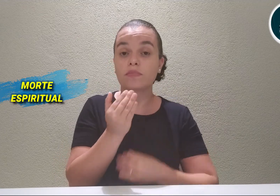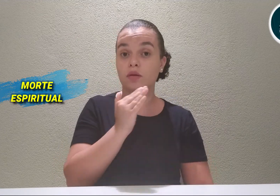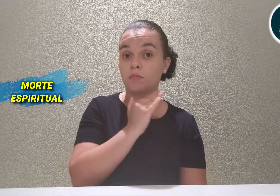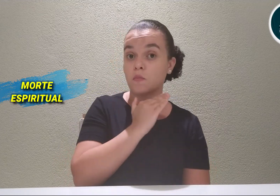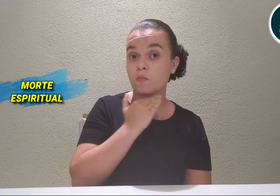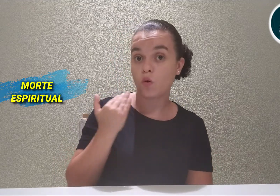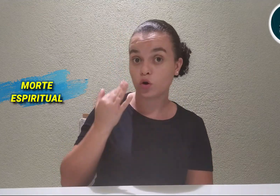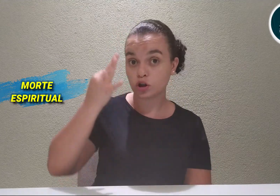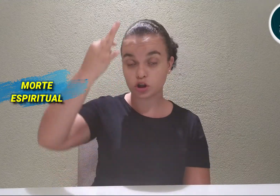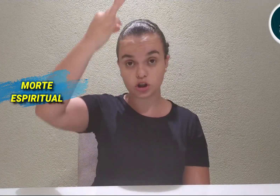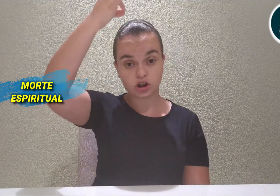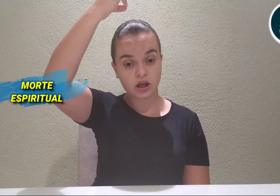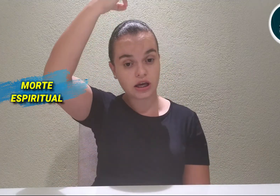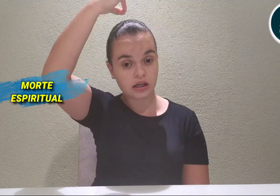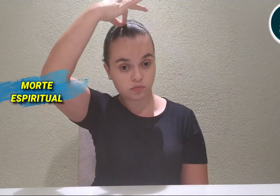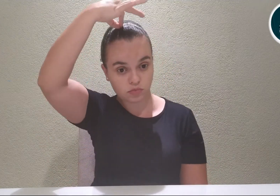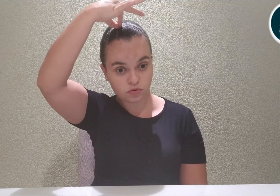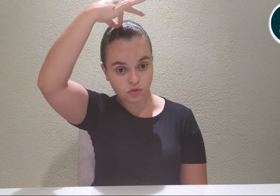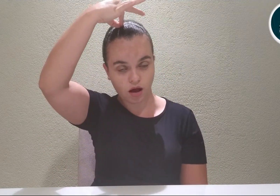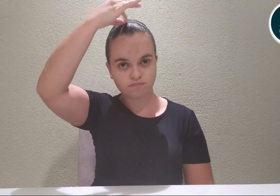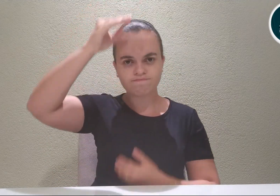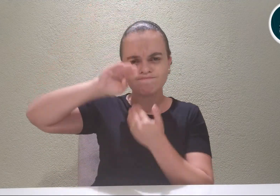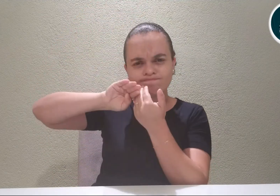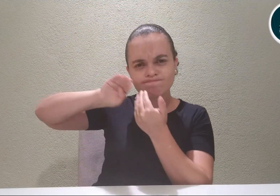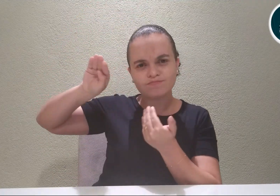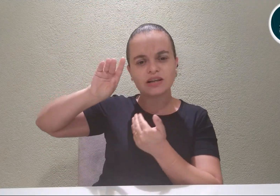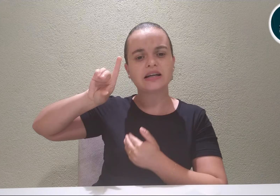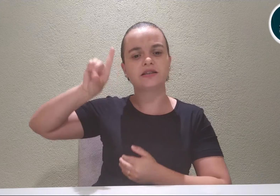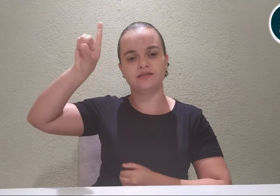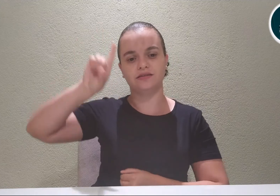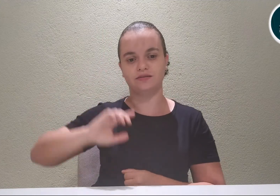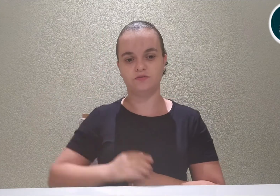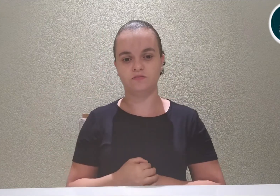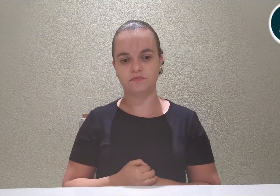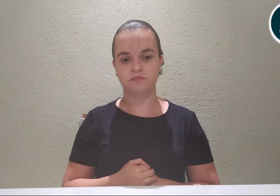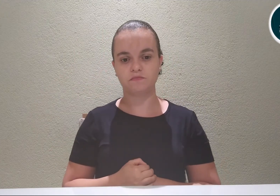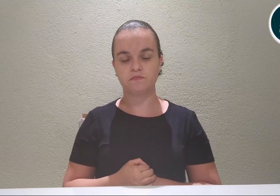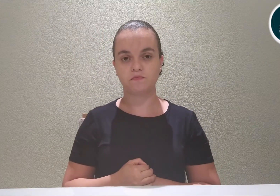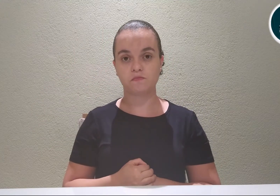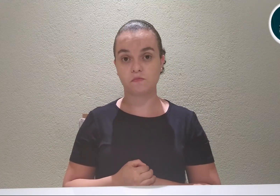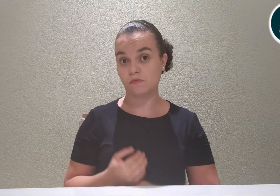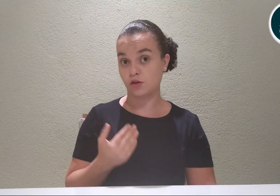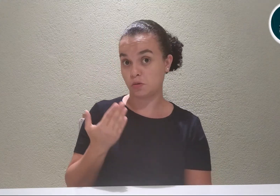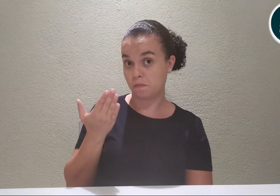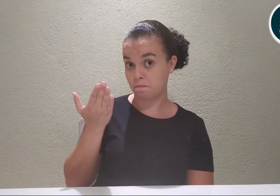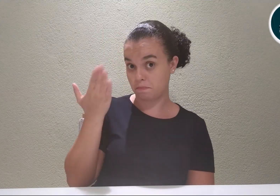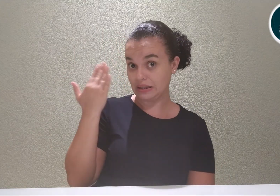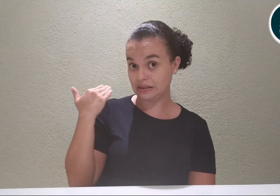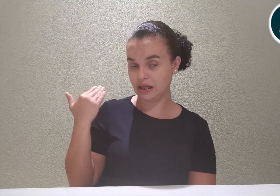E quando falamos nessa morte, estamos falando da morte espiritual, de uma separação